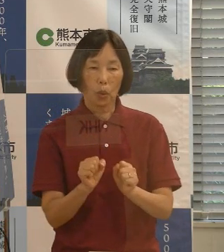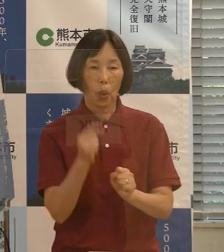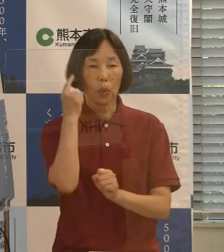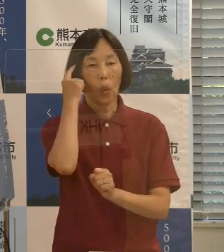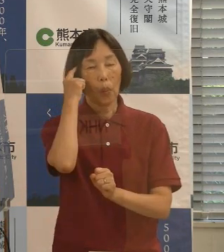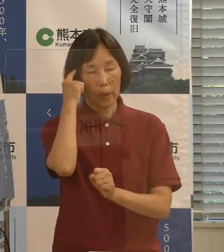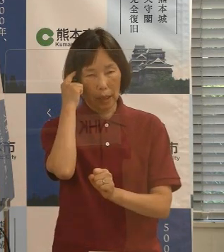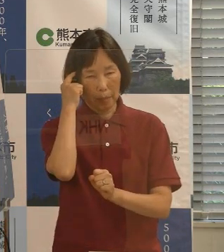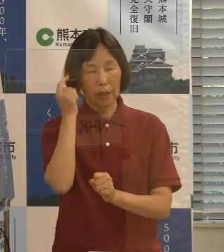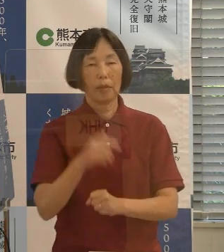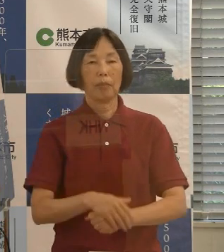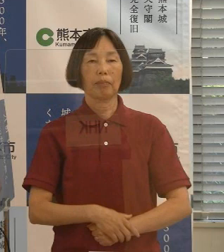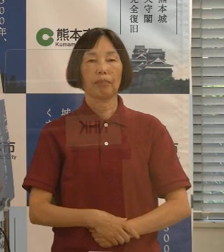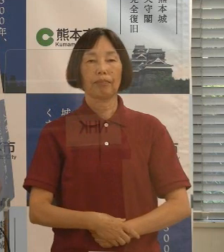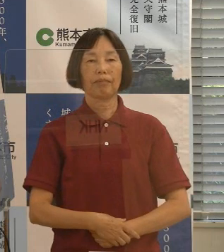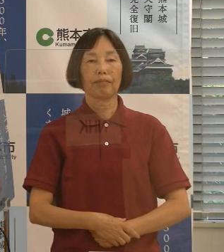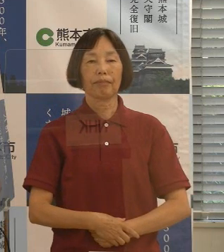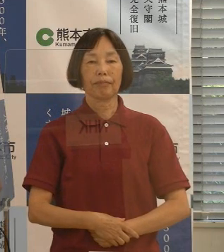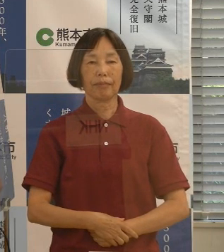で今検討しています。